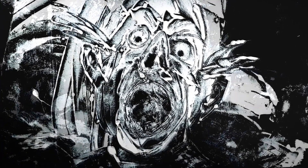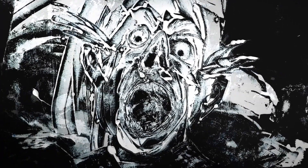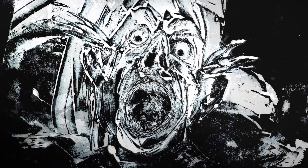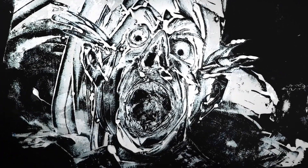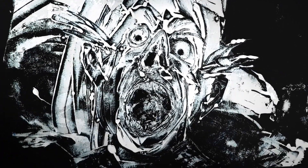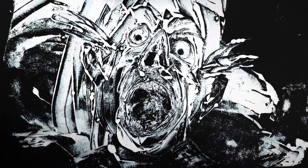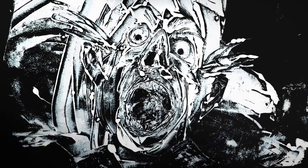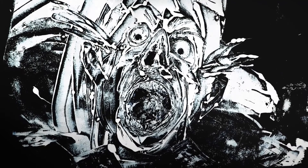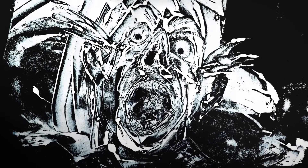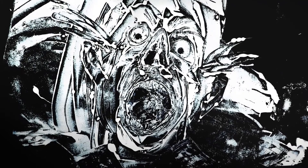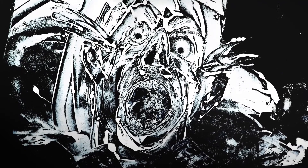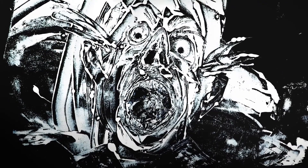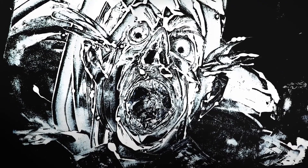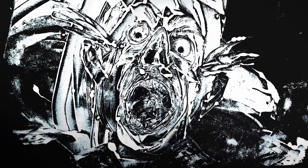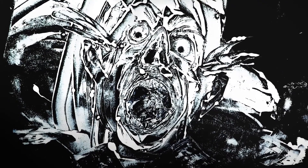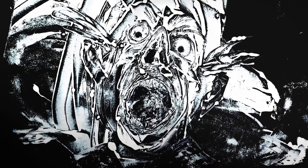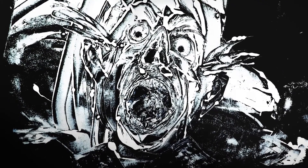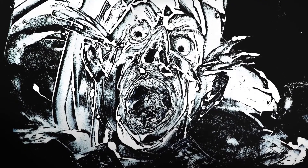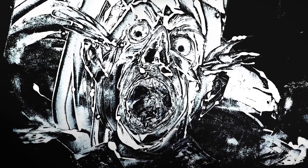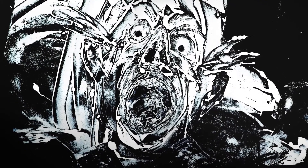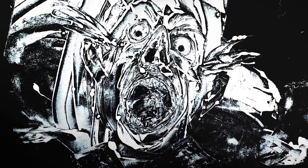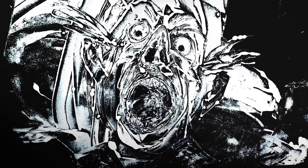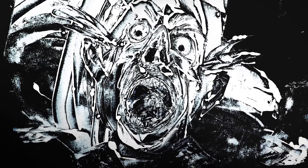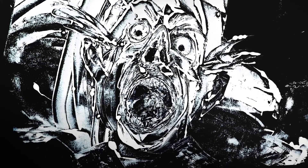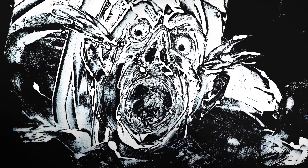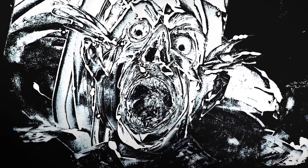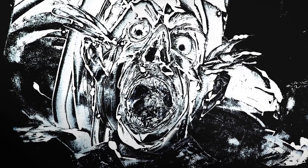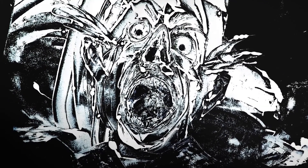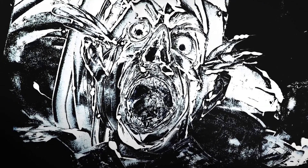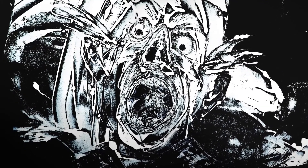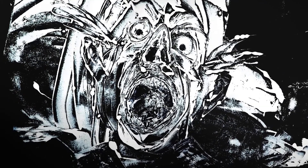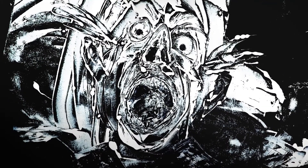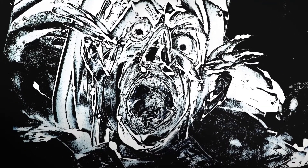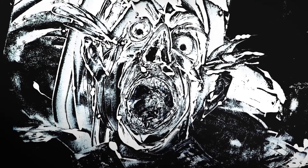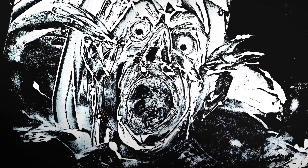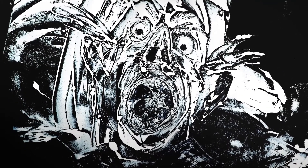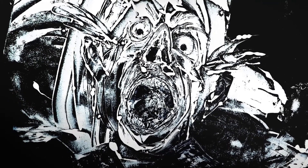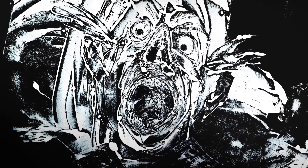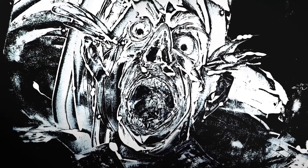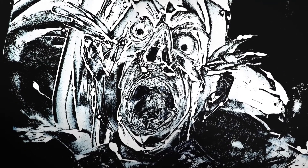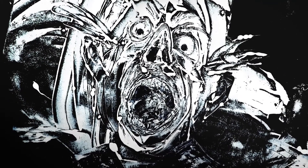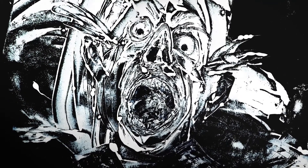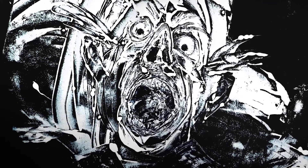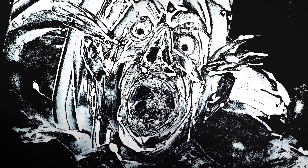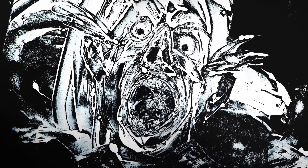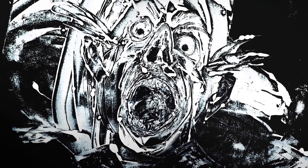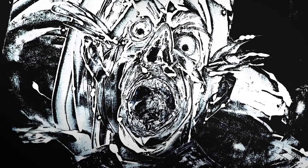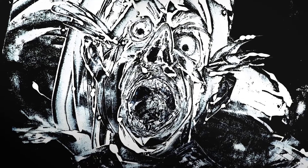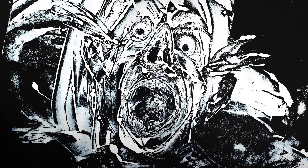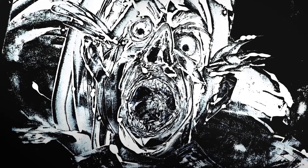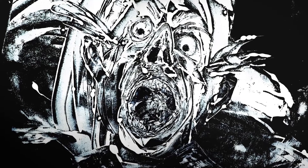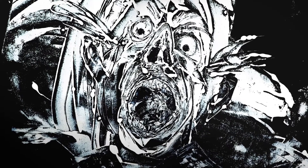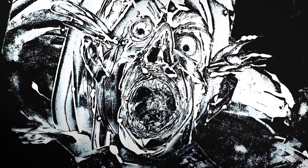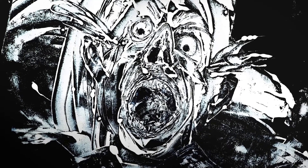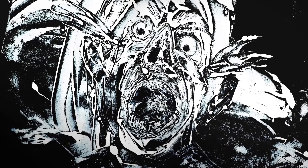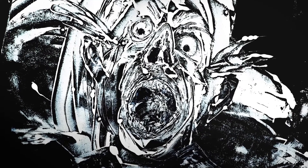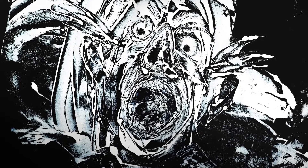O rosto desesperado do doutor, os olhos arregalados, as narinas dilatadas, a boca escancarada. Uma